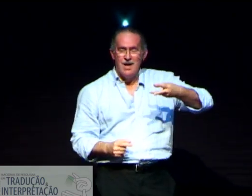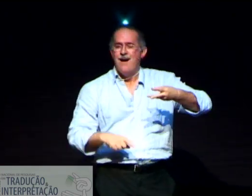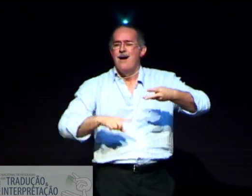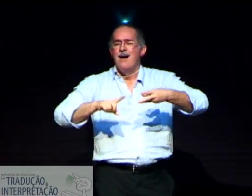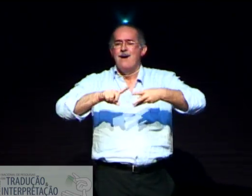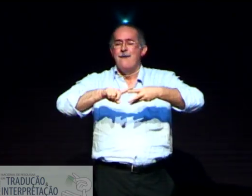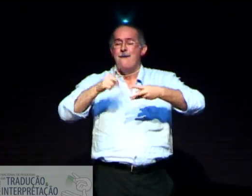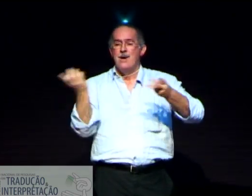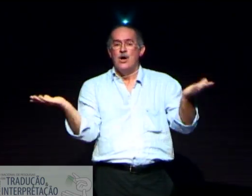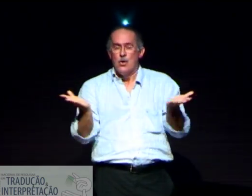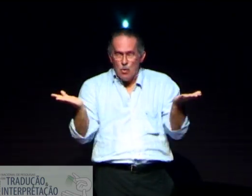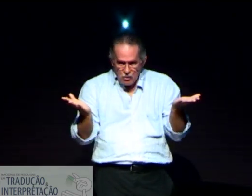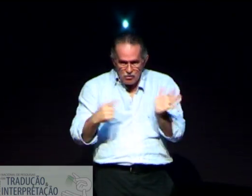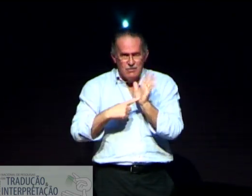As 3 sentenças,